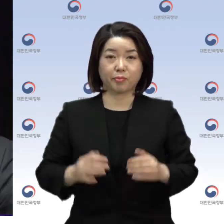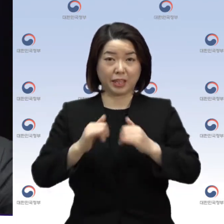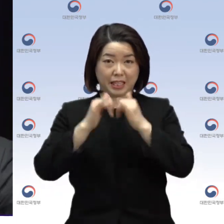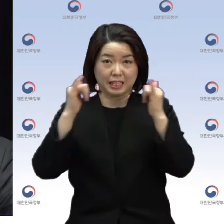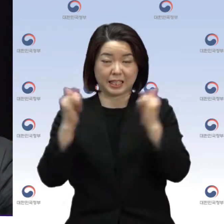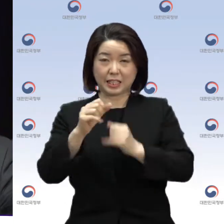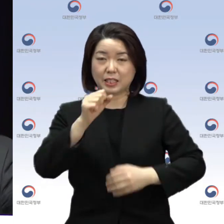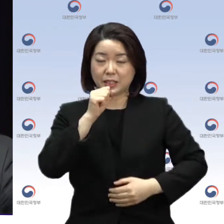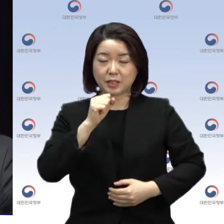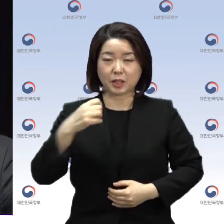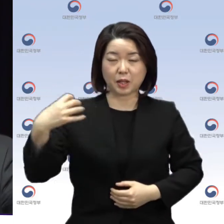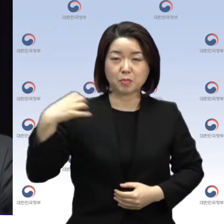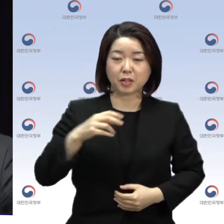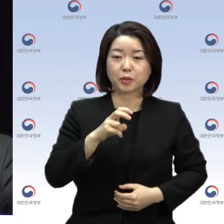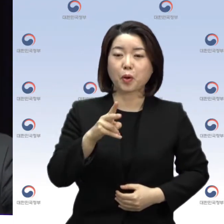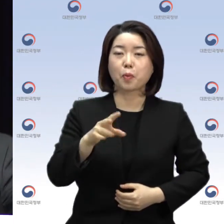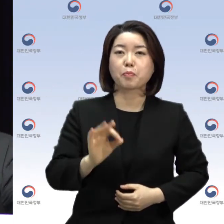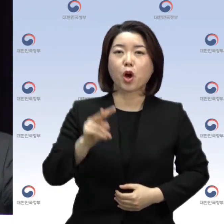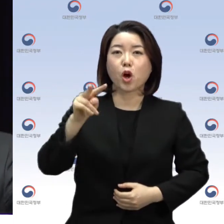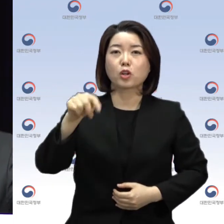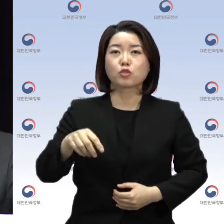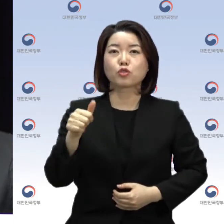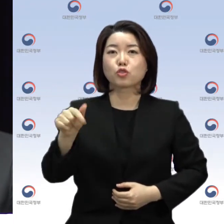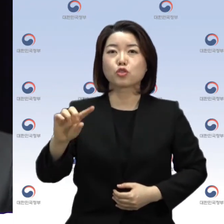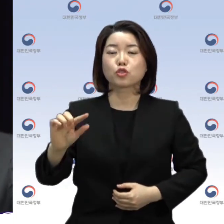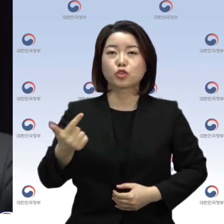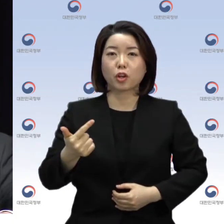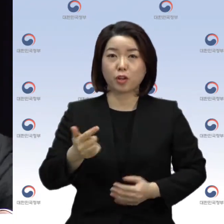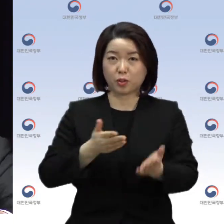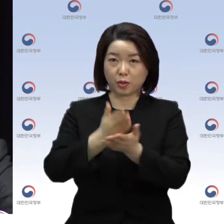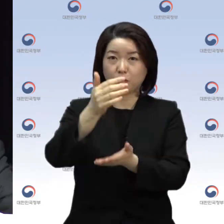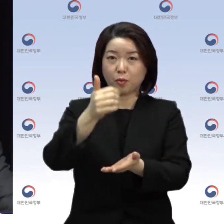사회를 맡은 명수현 과장 보니까